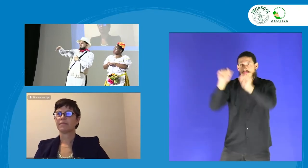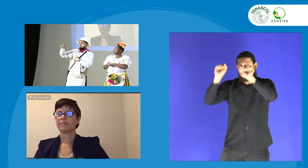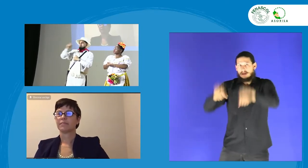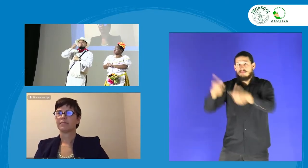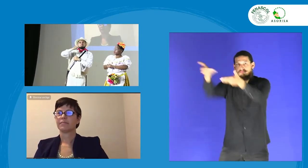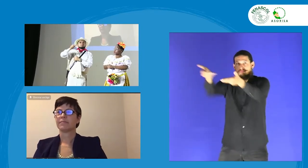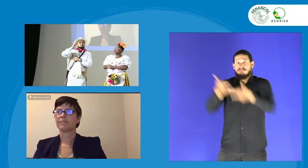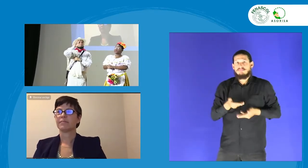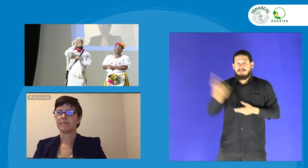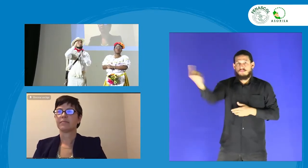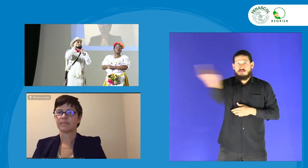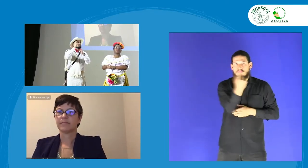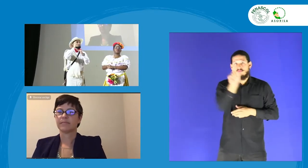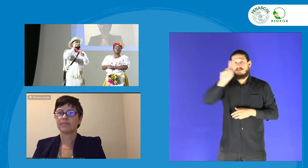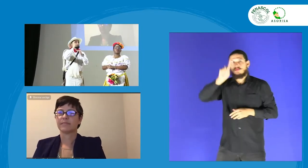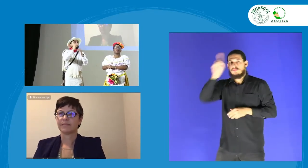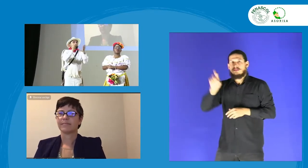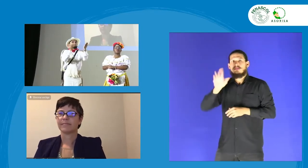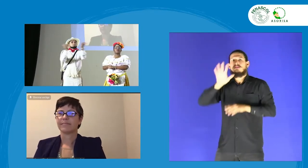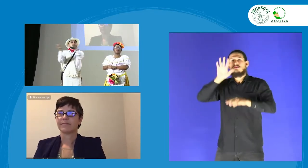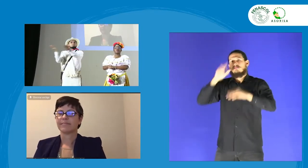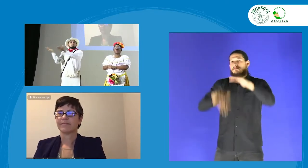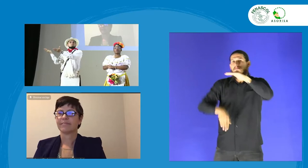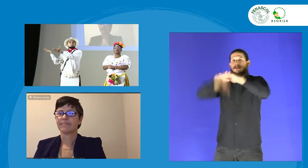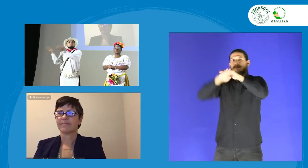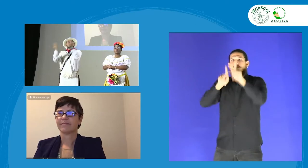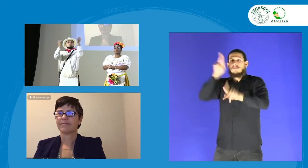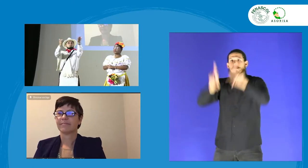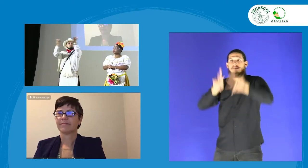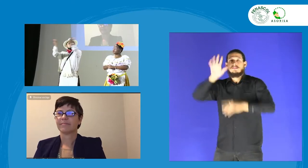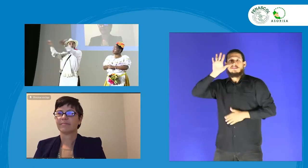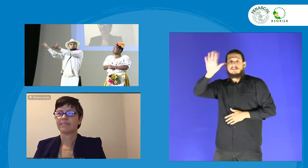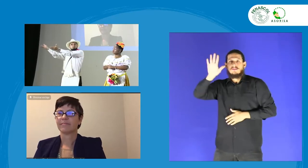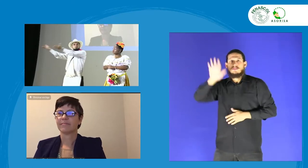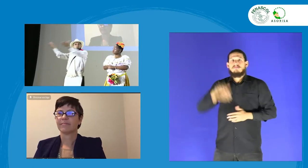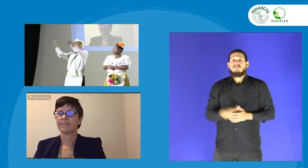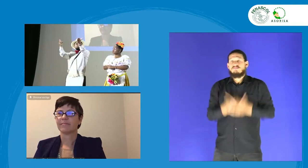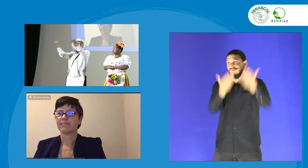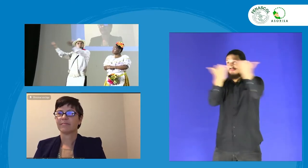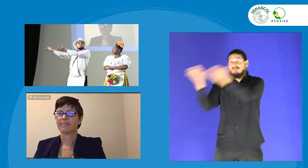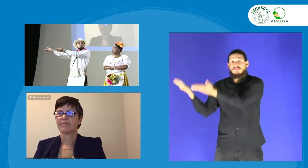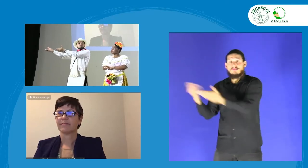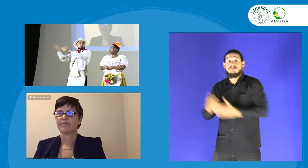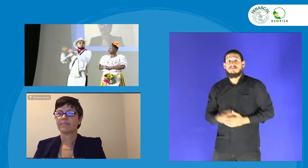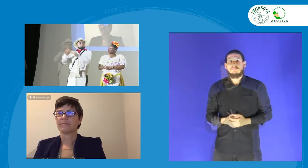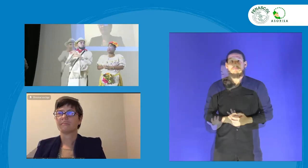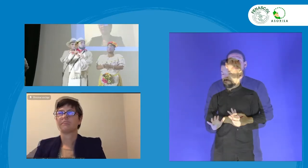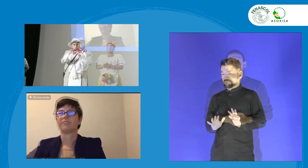alguna pregunta. Bienvenidos.